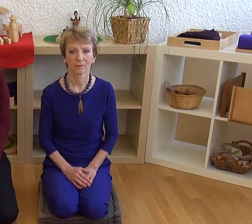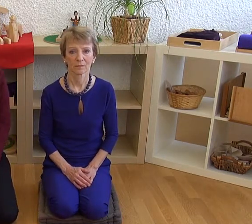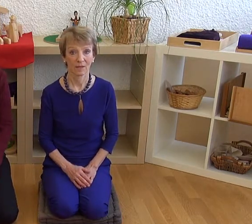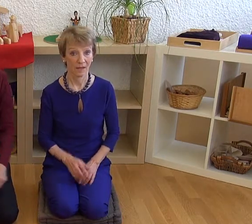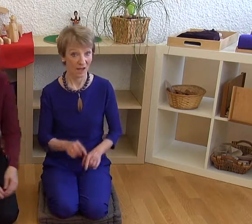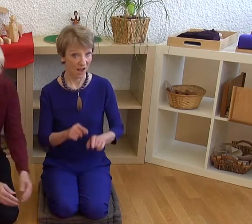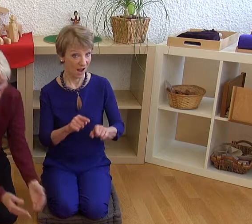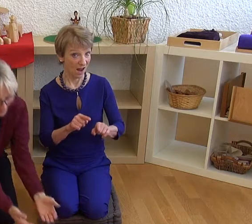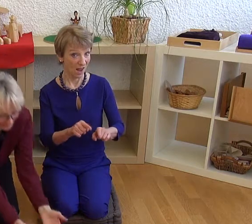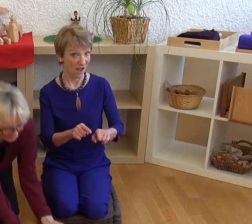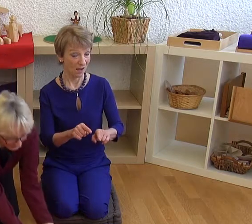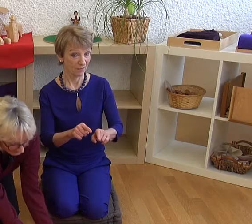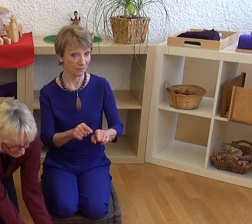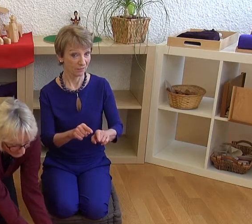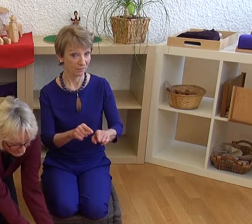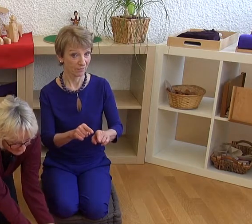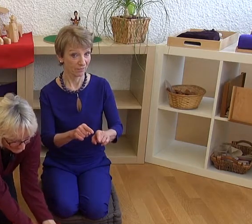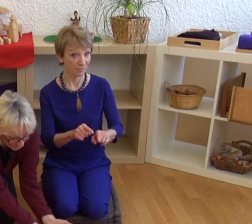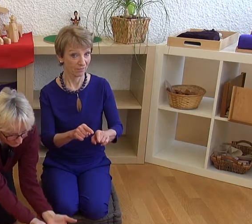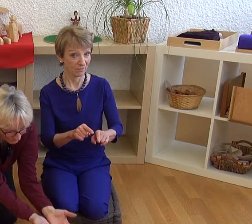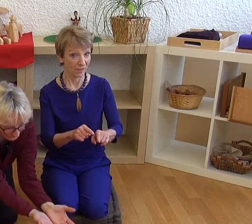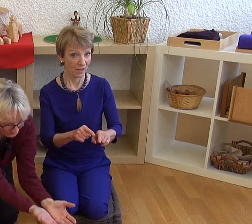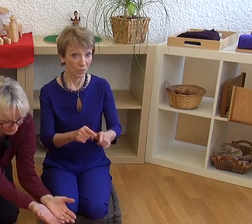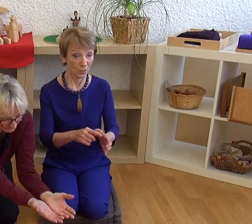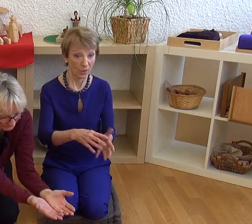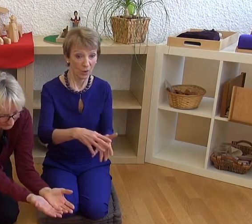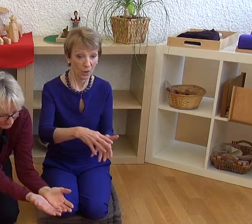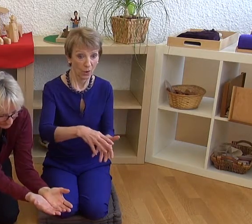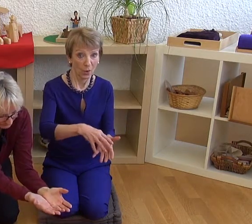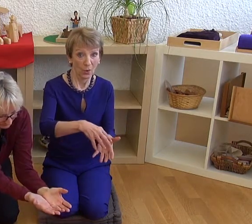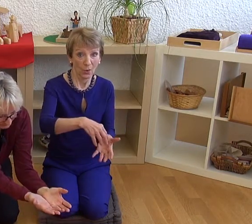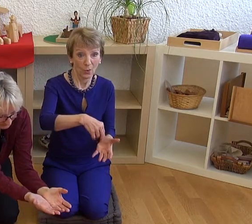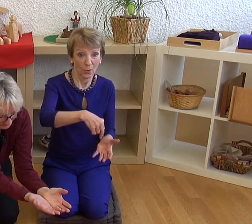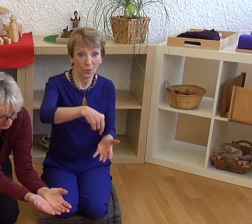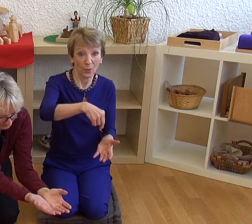Là, il s'était levé,